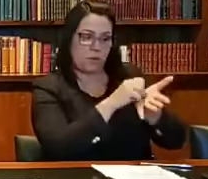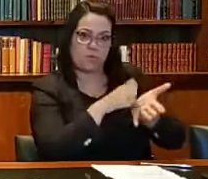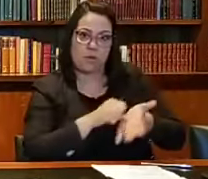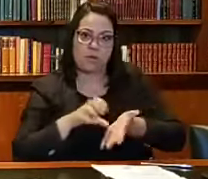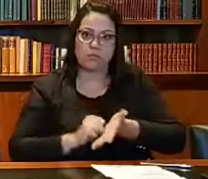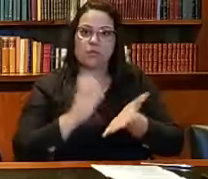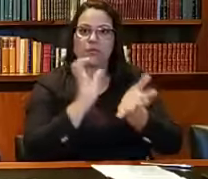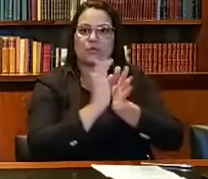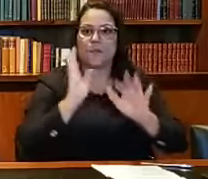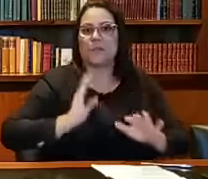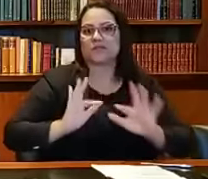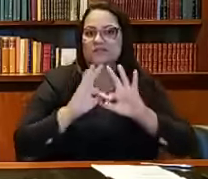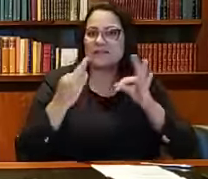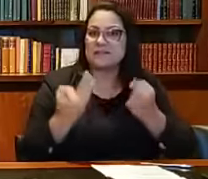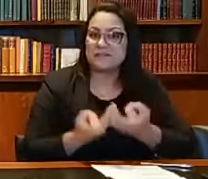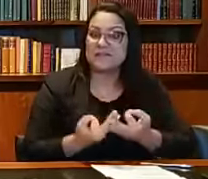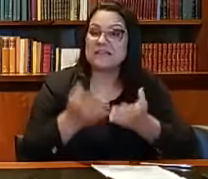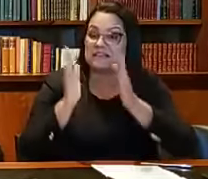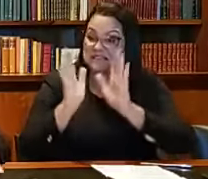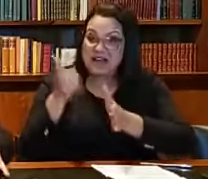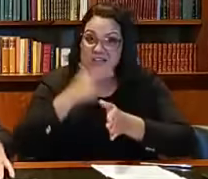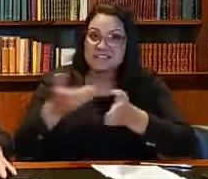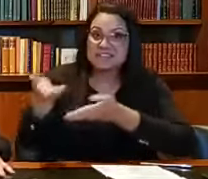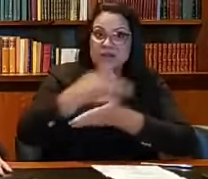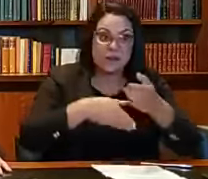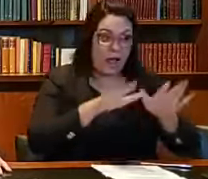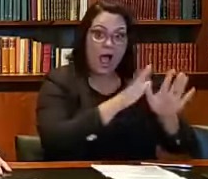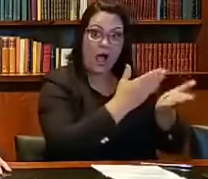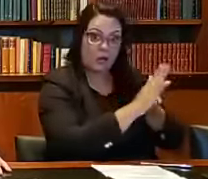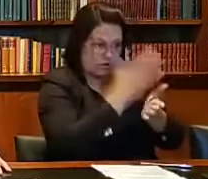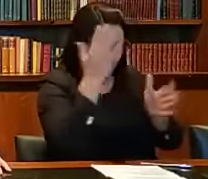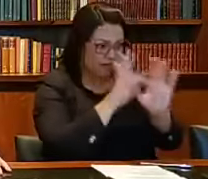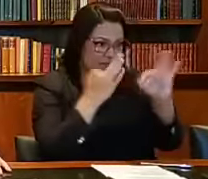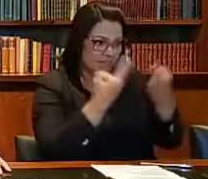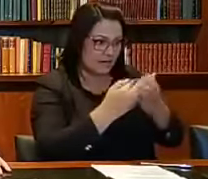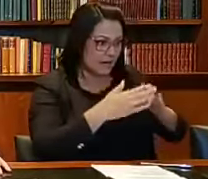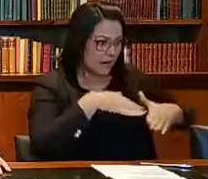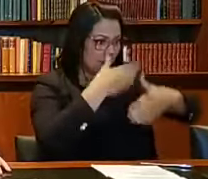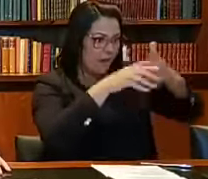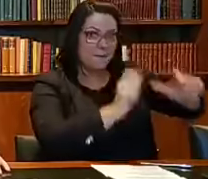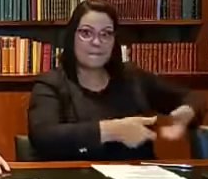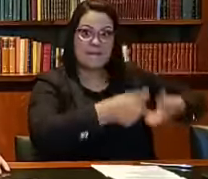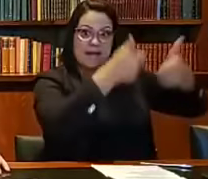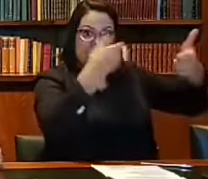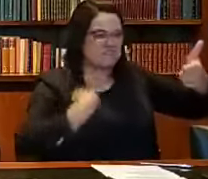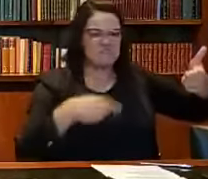por conta de famílias que se emanciparam, foram para uma condição melhor e não